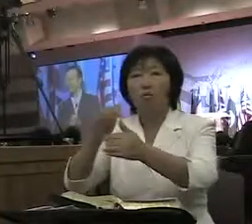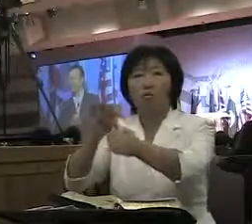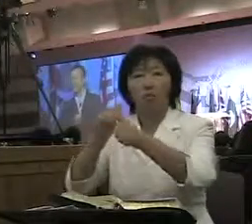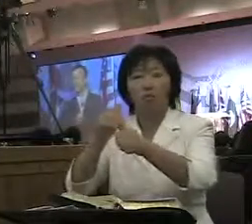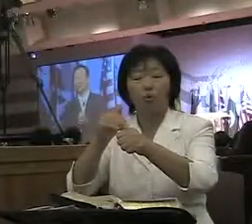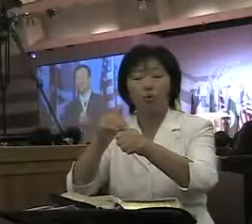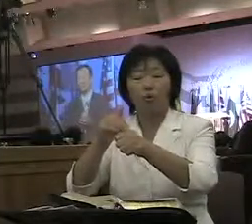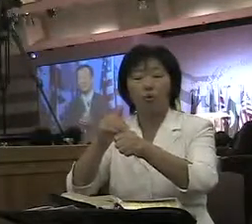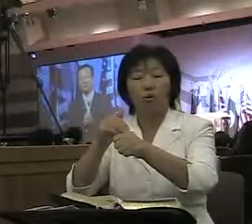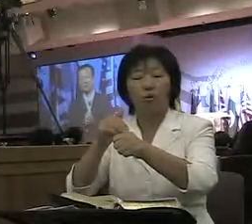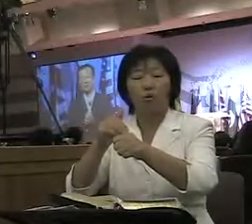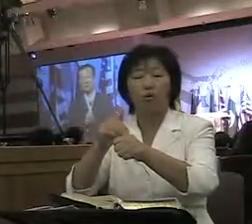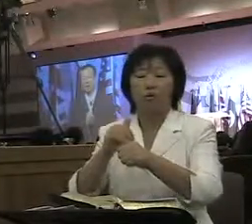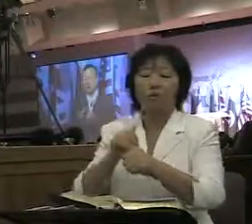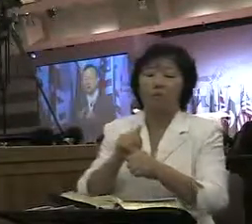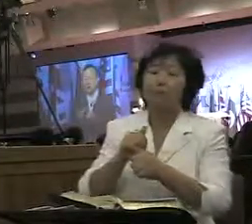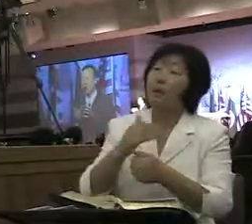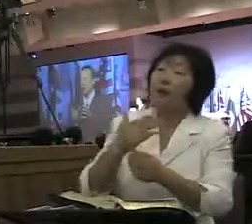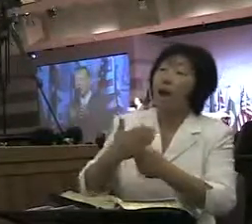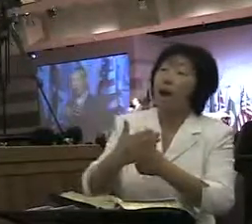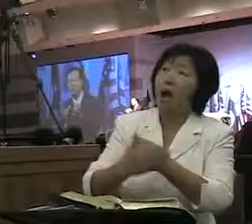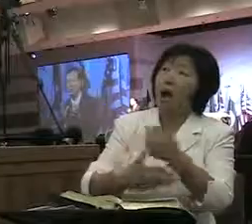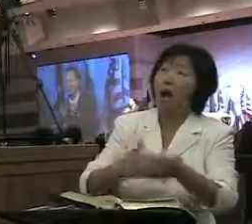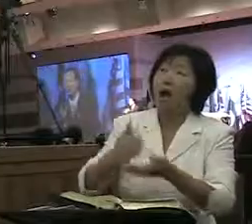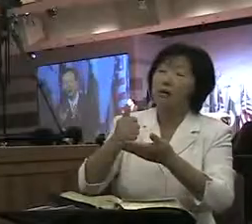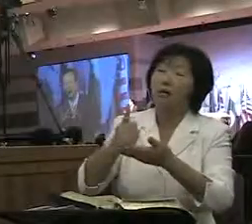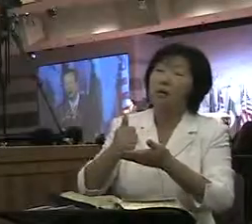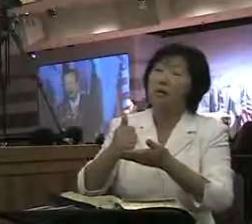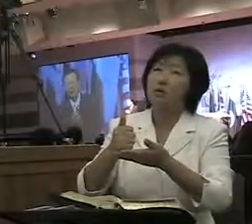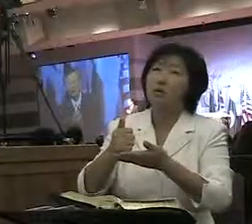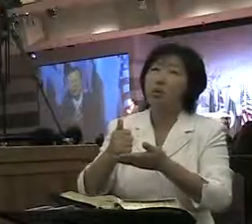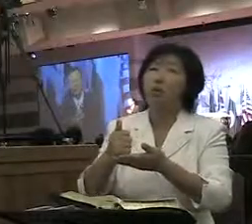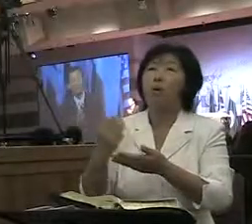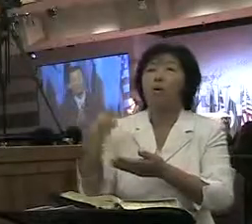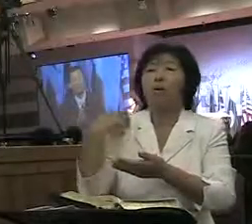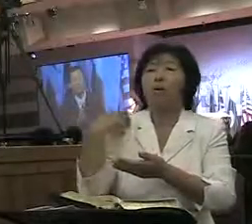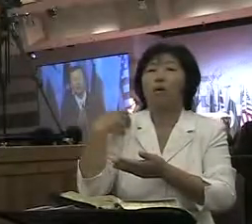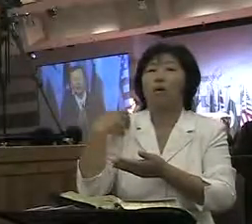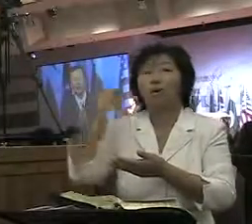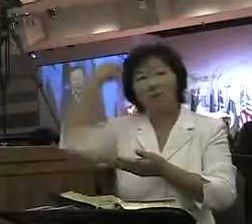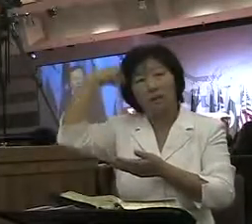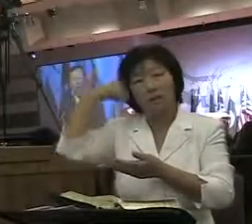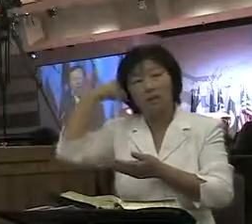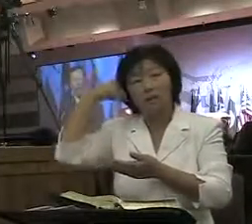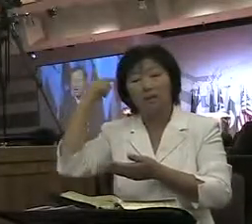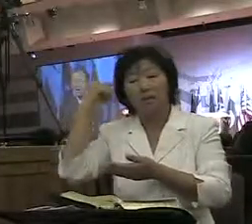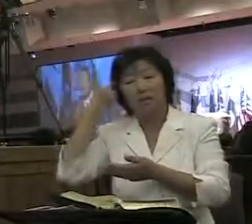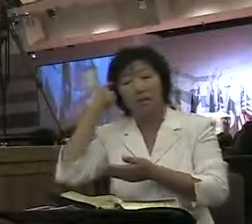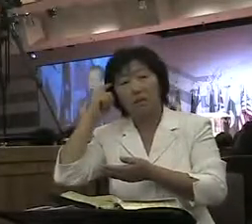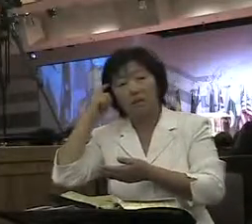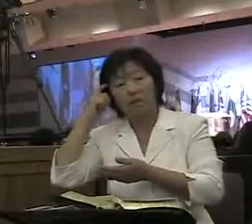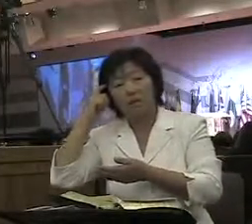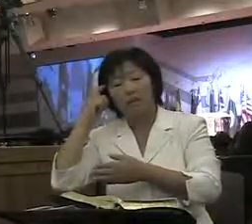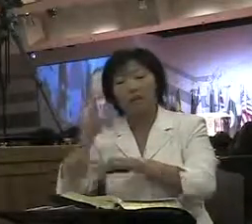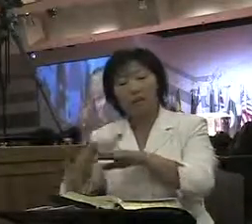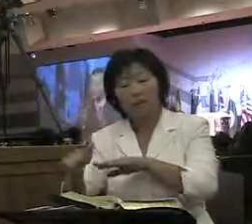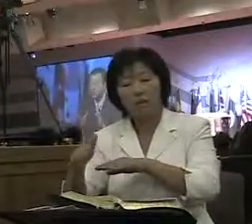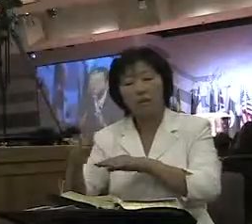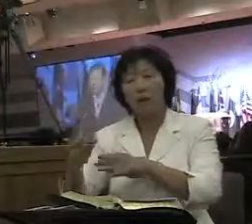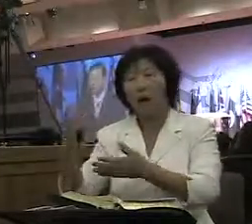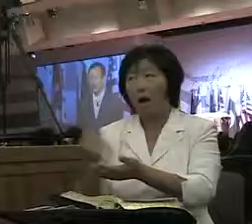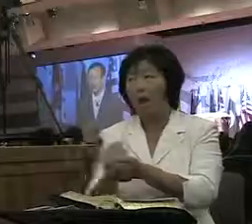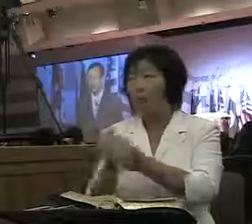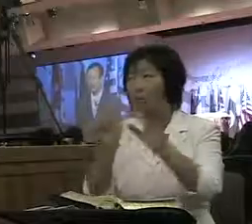센스하는 겁니다. 하나님의 소명의식을 갖고 사는 거예요. 여러분, 하나님의